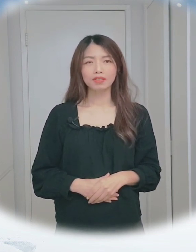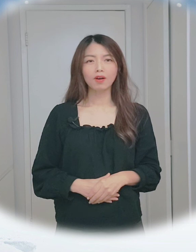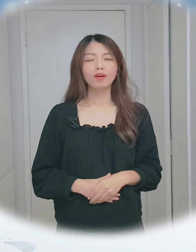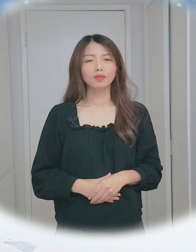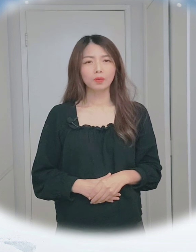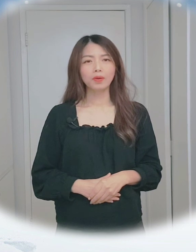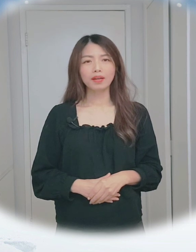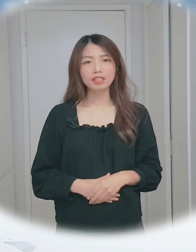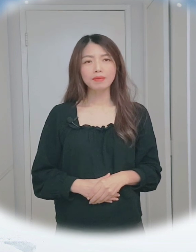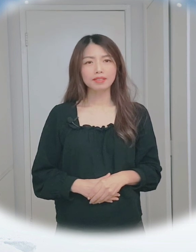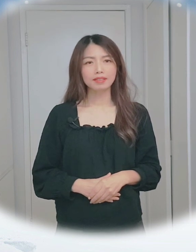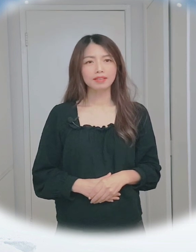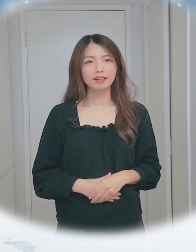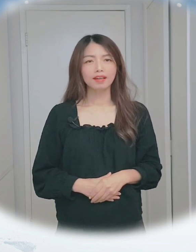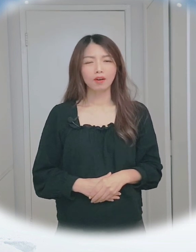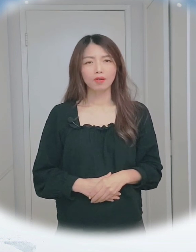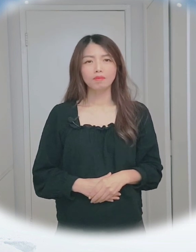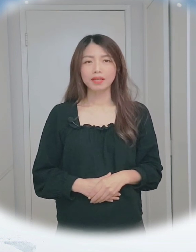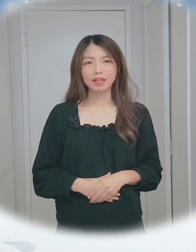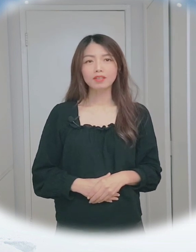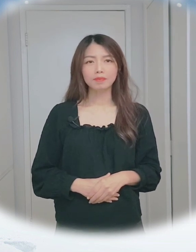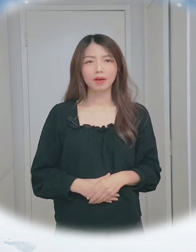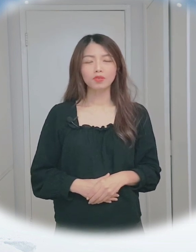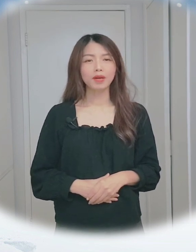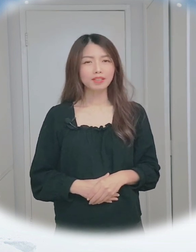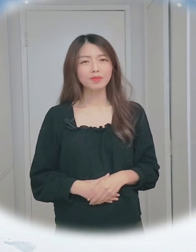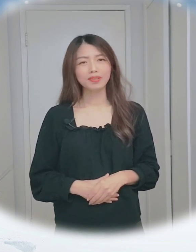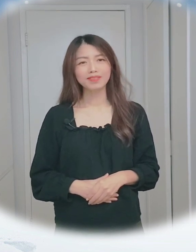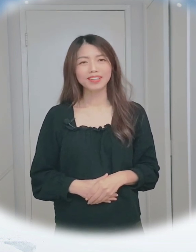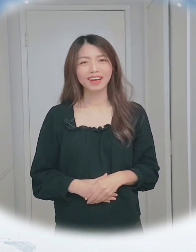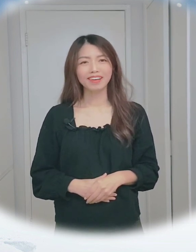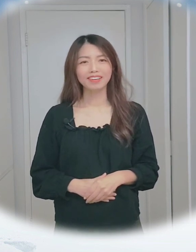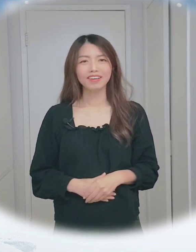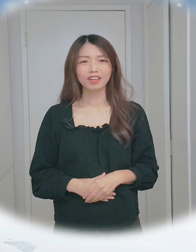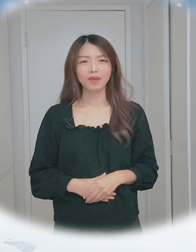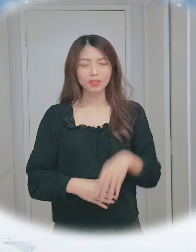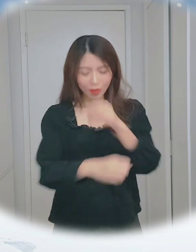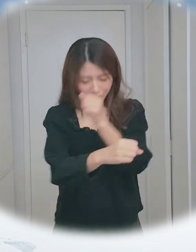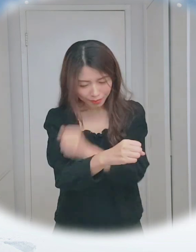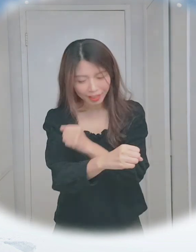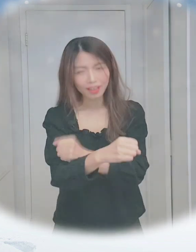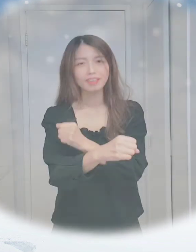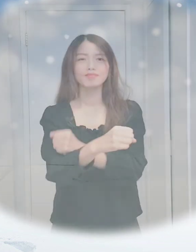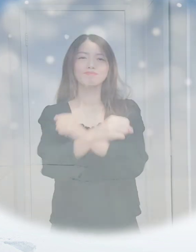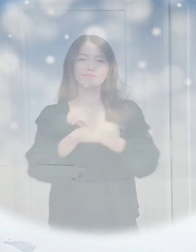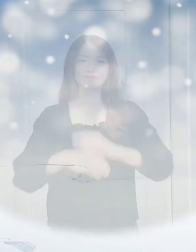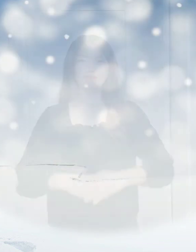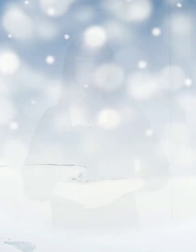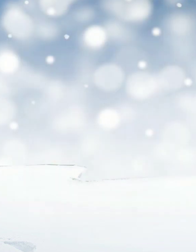배워주셔서 또 올해 크리스마스 맞이하셨으면 준비하셨으면 좋겠습니다. 그러면 수고하셨습니다.